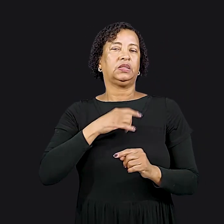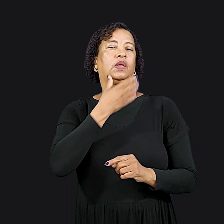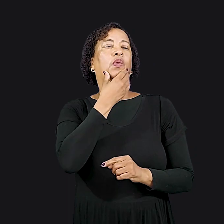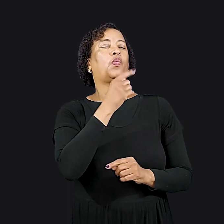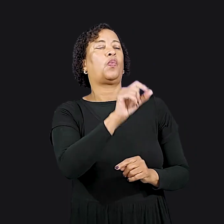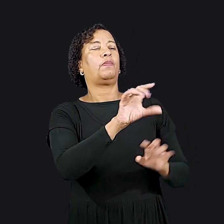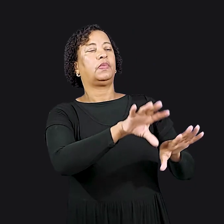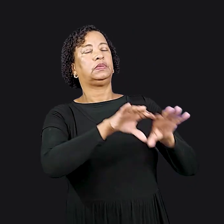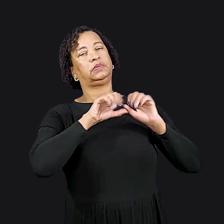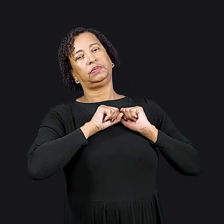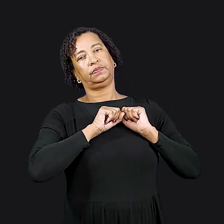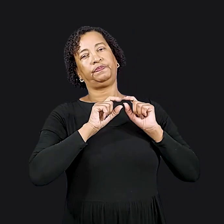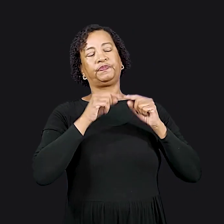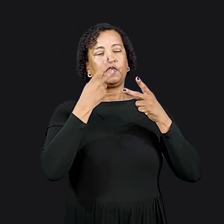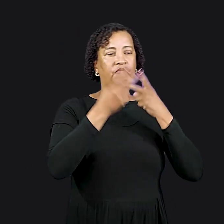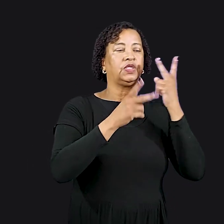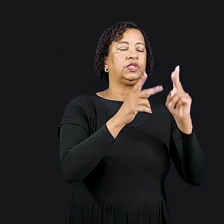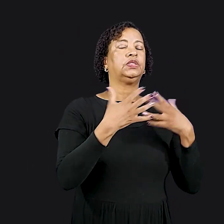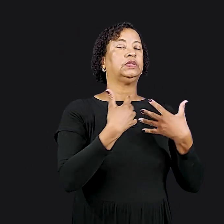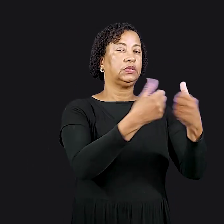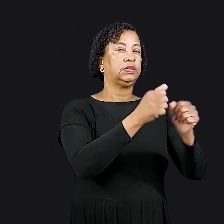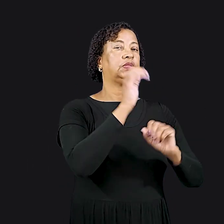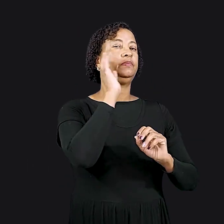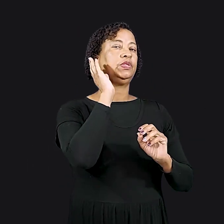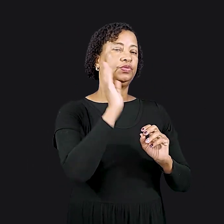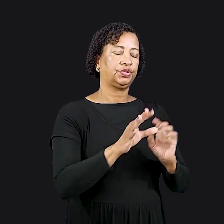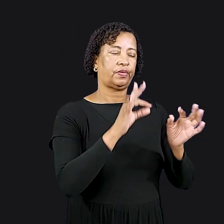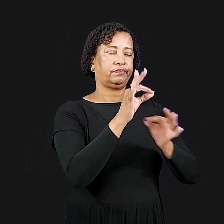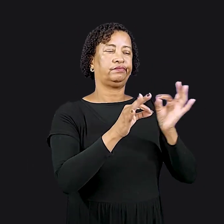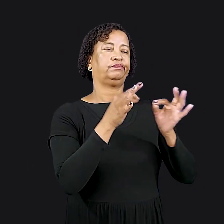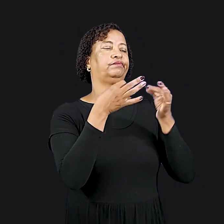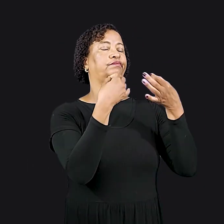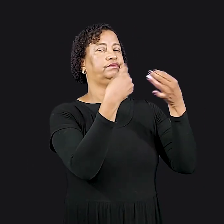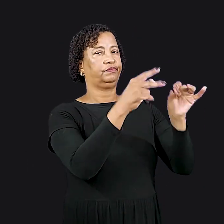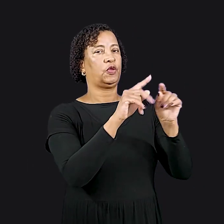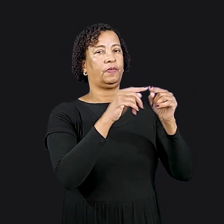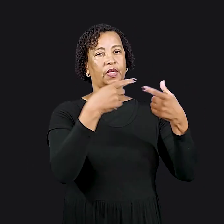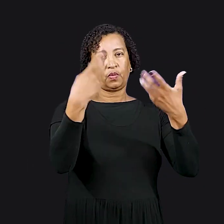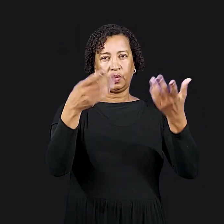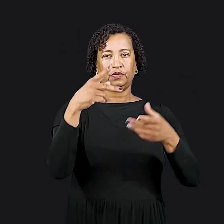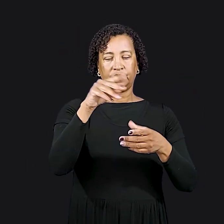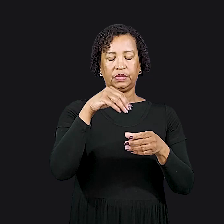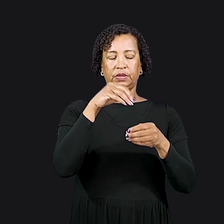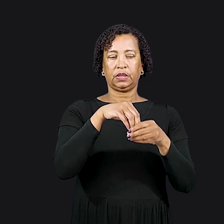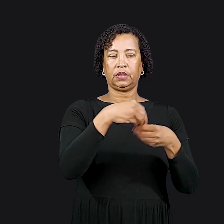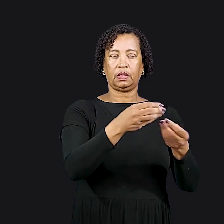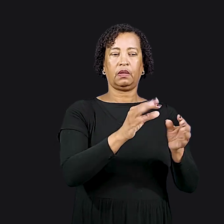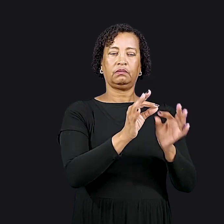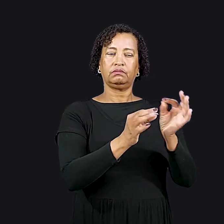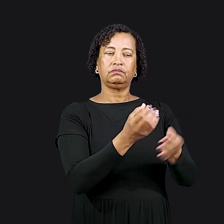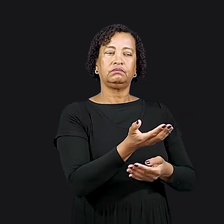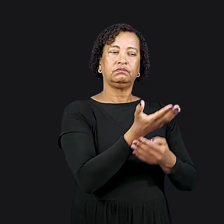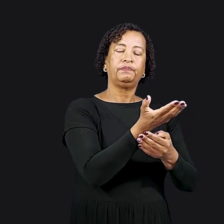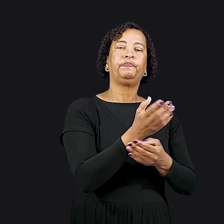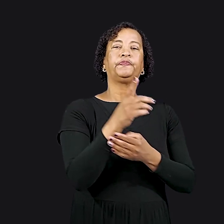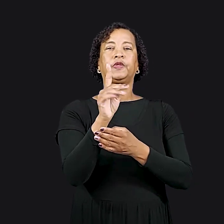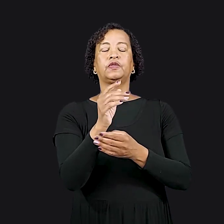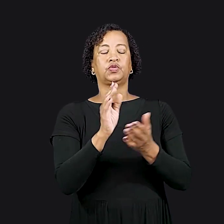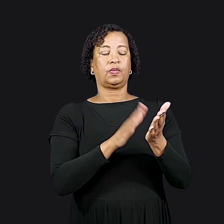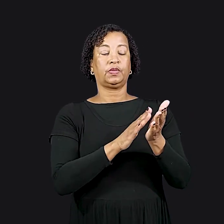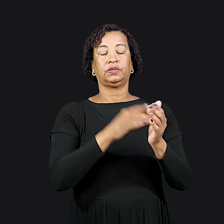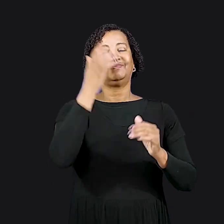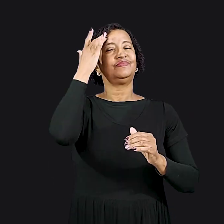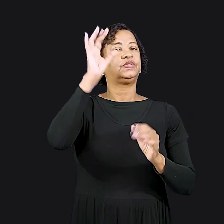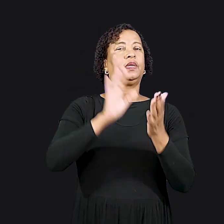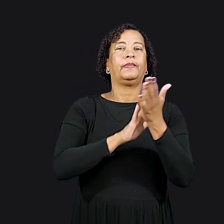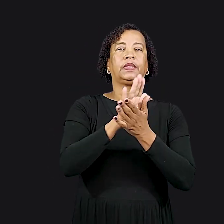honrados pelos outros. Eu lhes garanto que eles já receberam sua plena recompensa. Mas quando você der esmola, que a sua mão